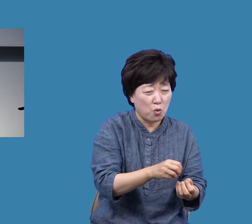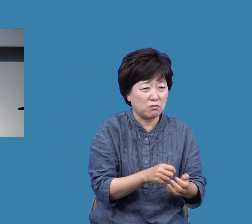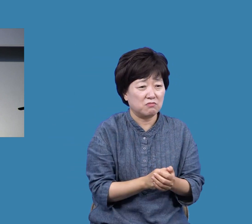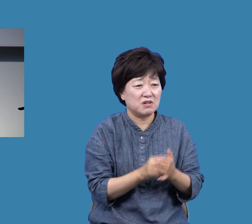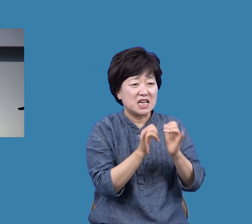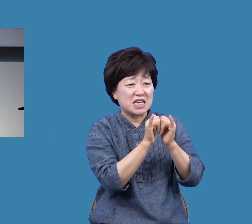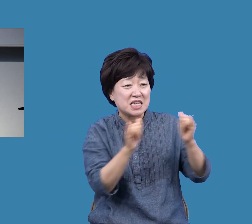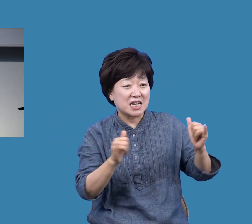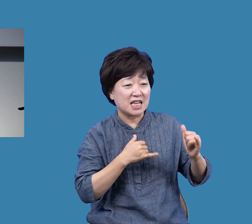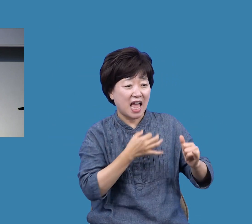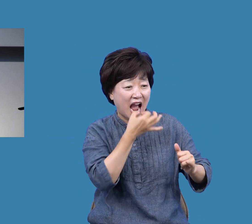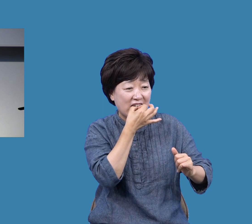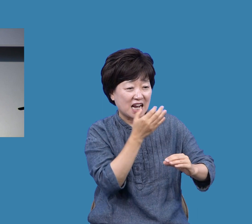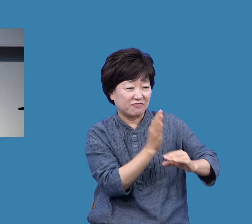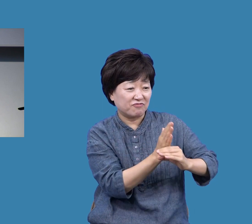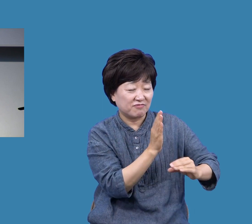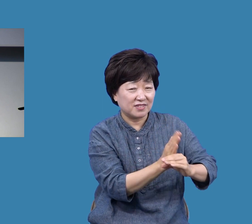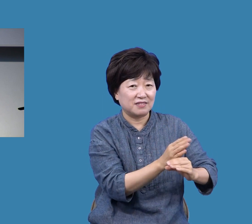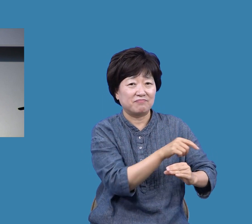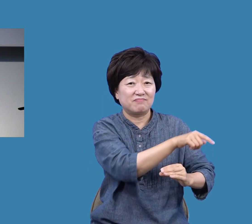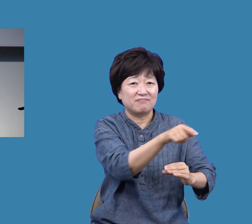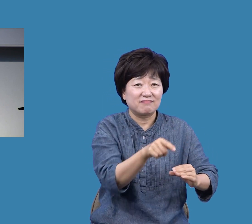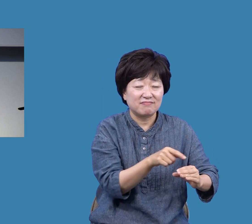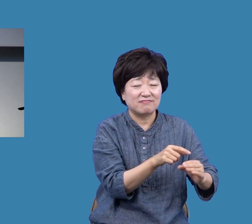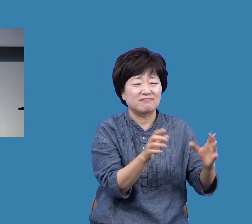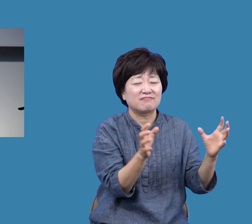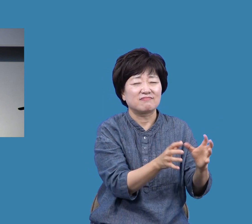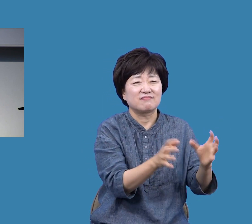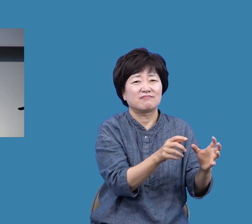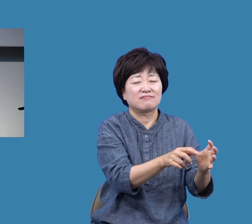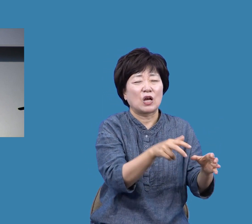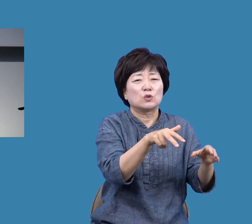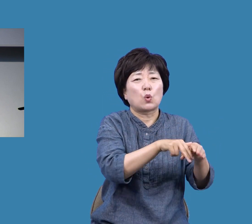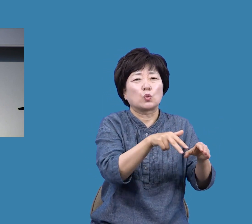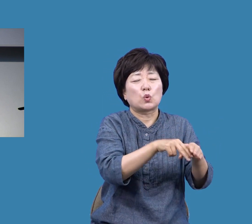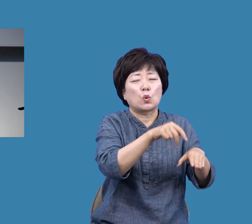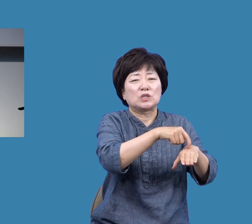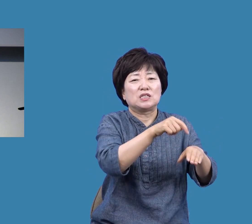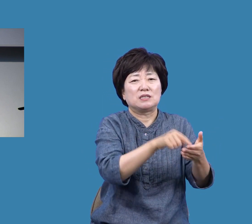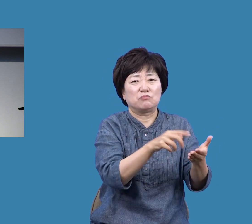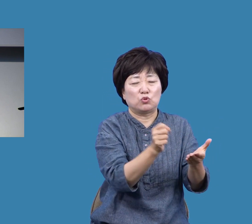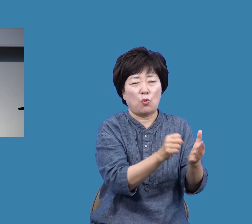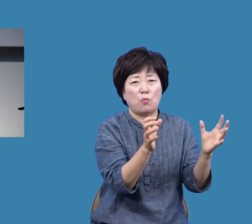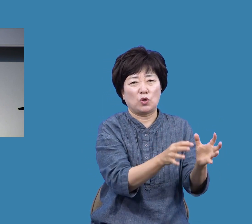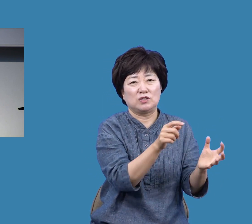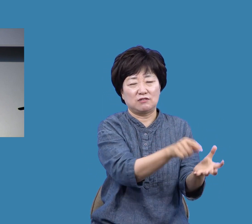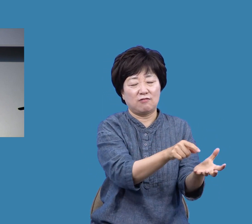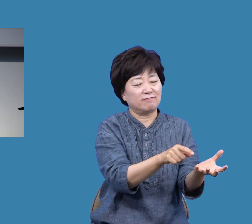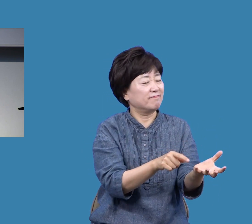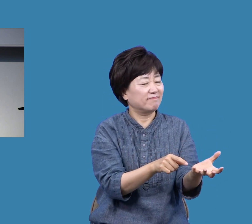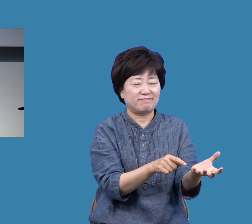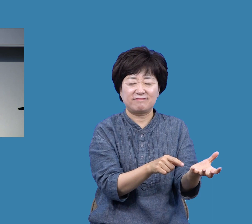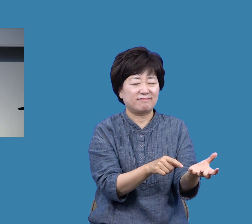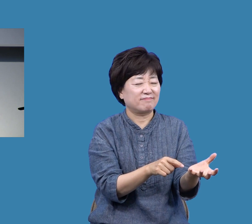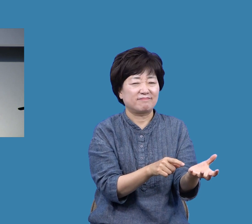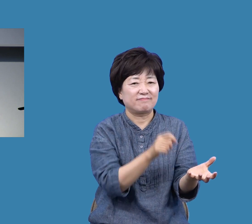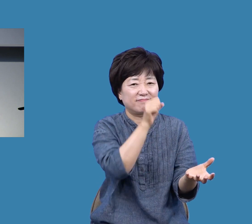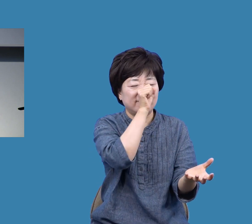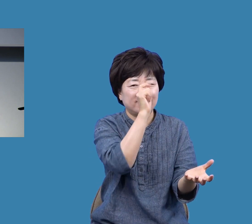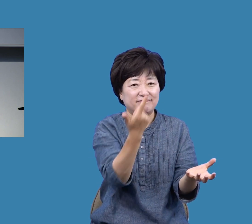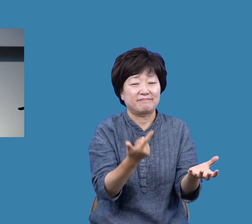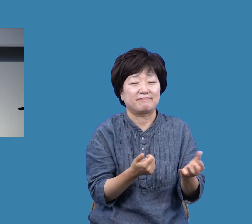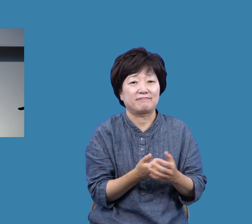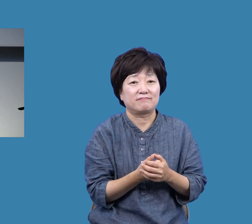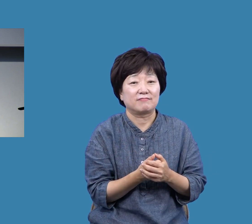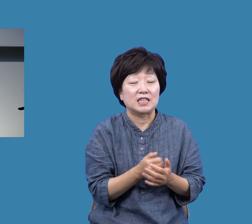하고 싶은 거 하는 거지. 그게 영적인 게 아니거든. 예. 여러분 안에 정말 진실로 영적인